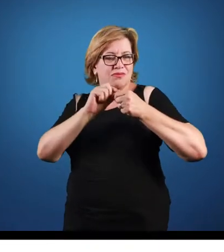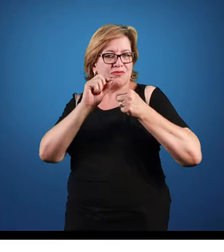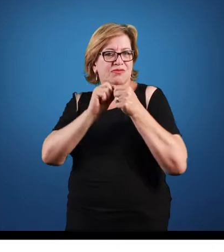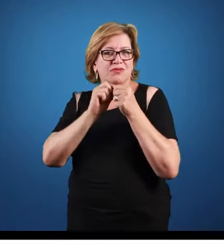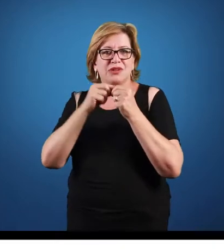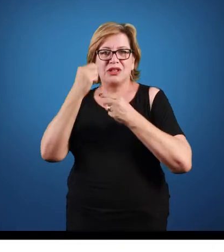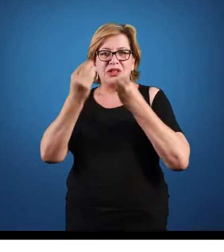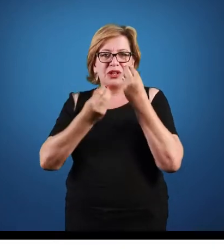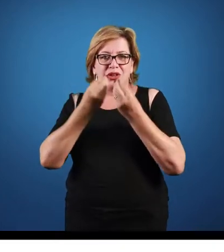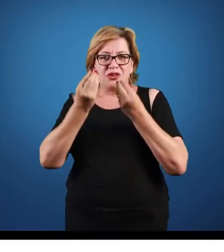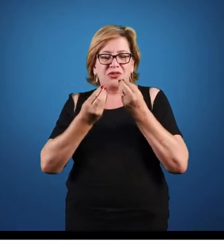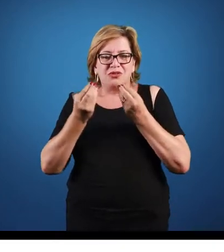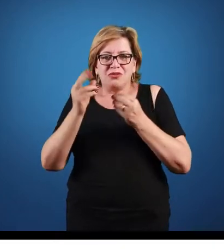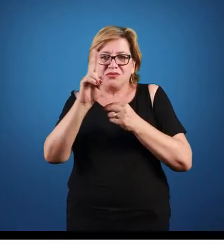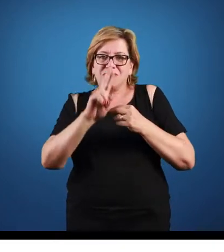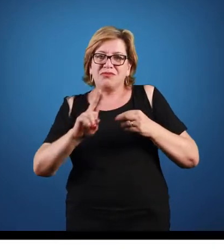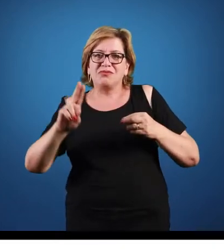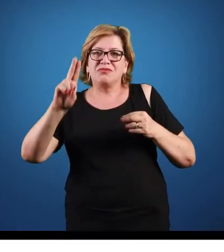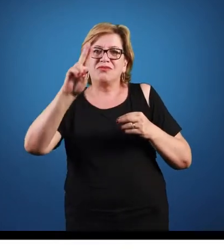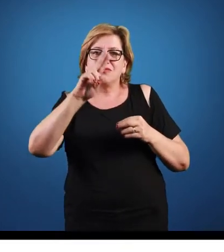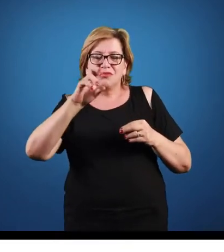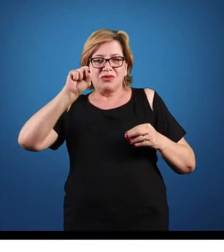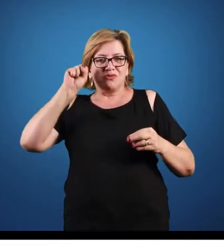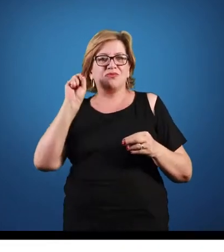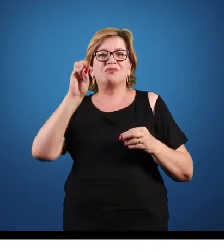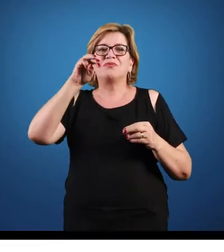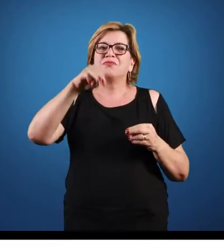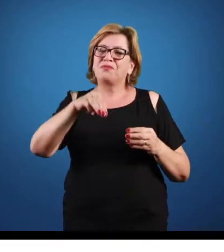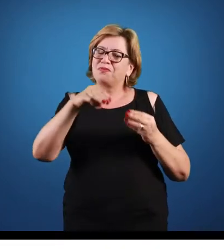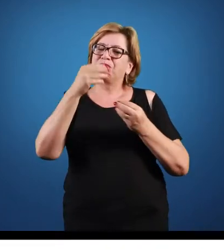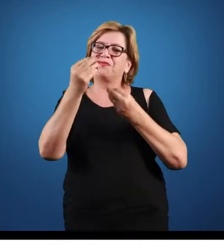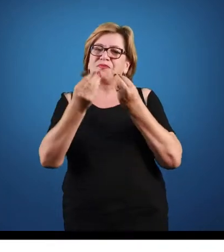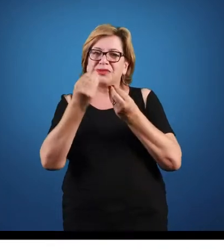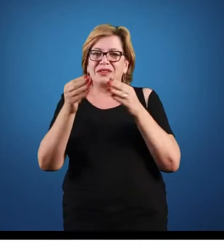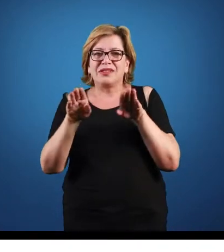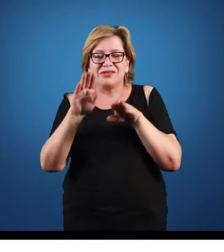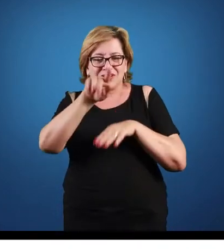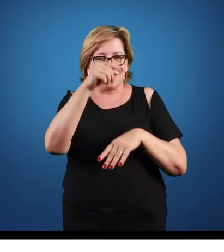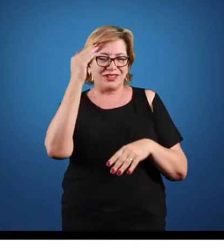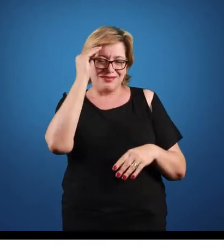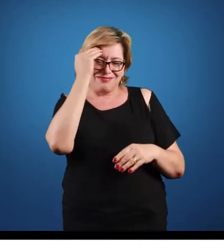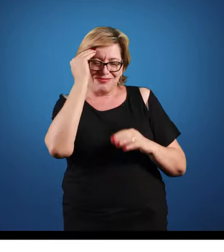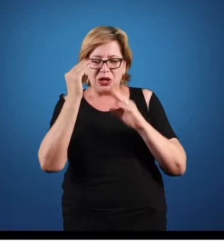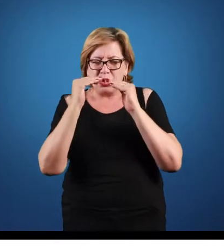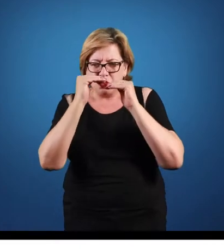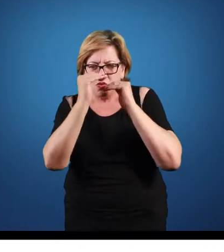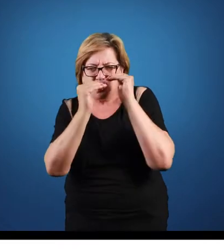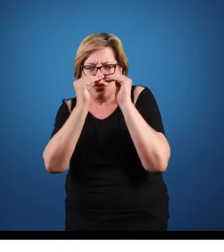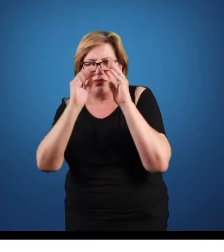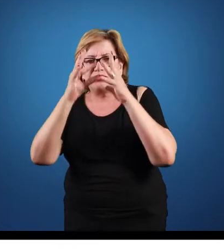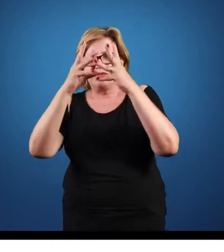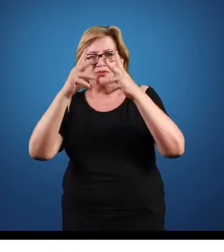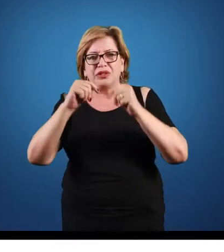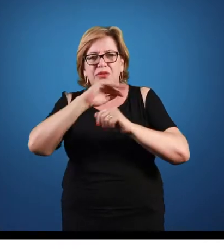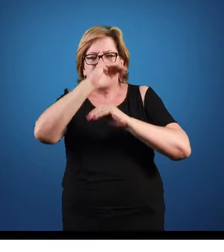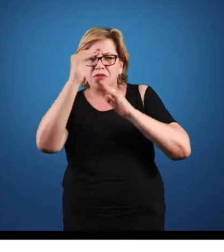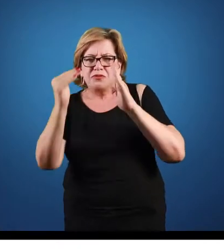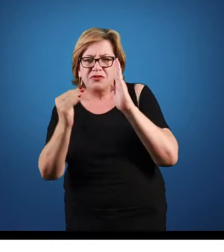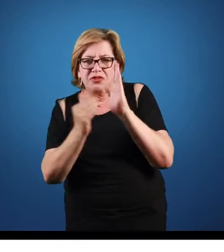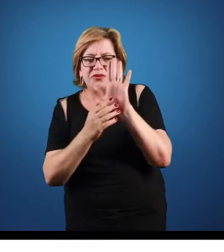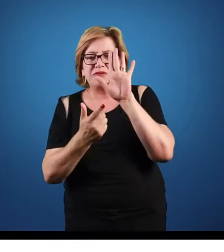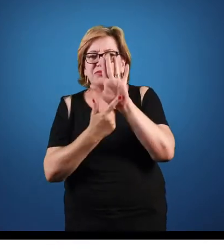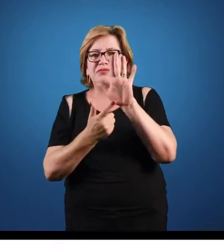é propor um stop motion para vocês poderem entender todo o processo ea gente vai fazer depois um pouco mais para o final da aula 11